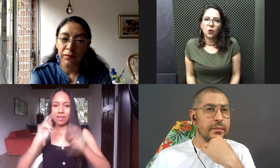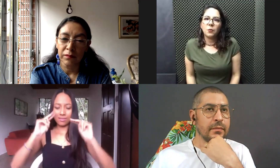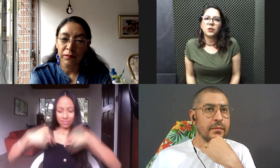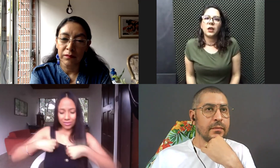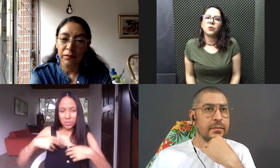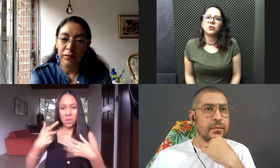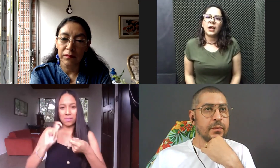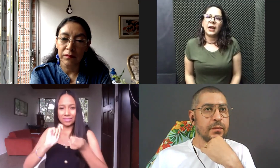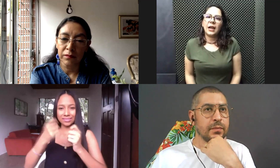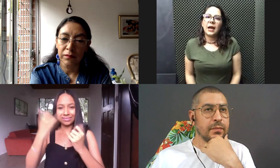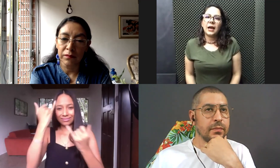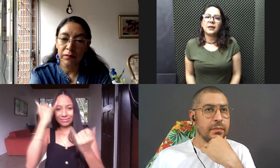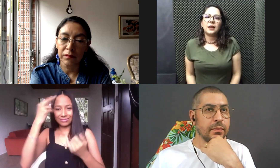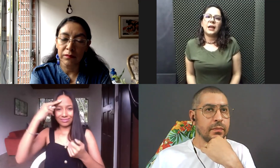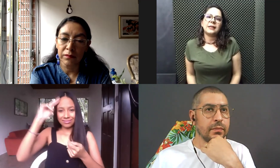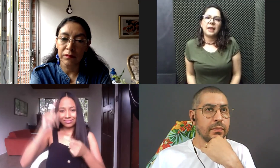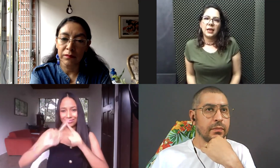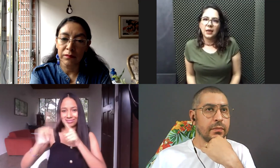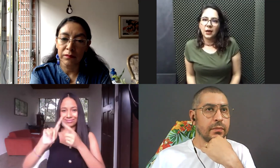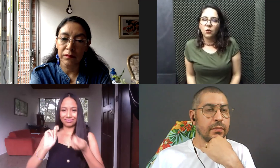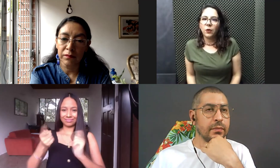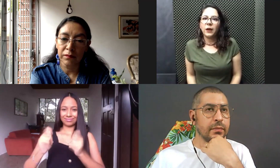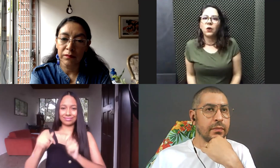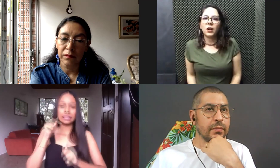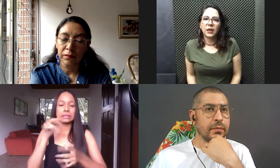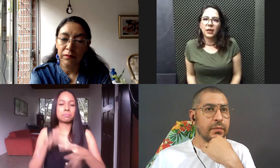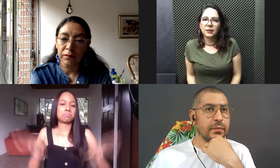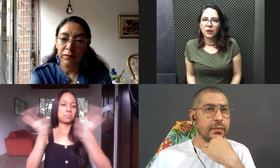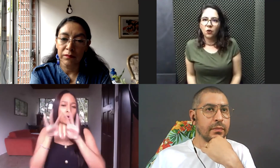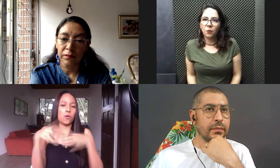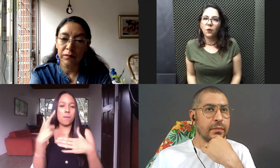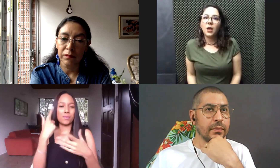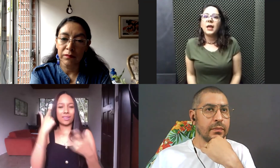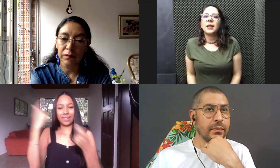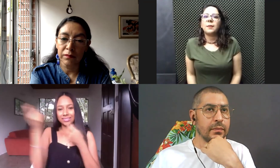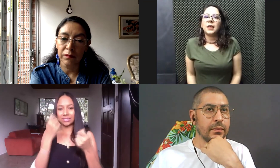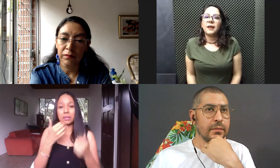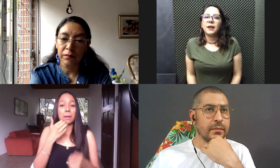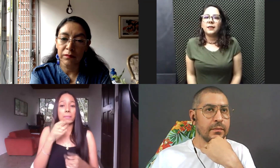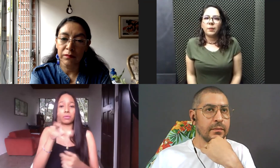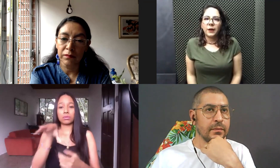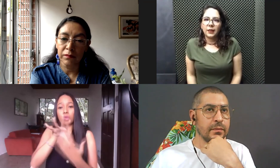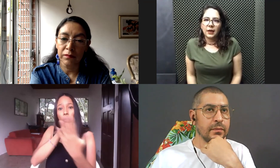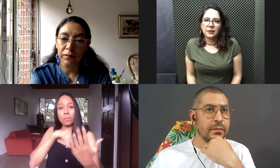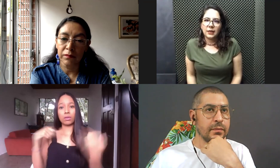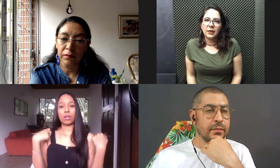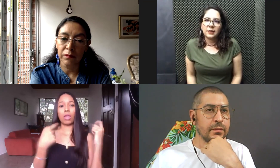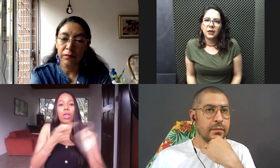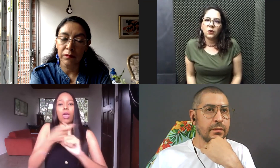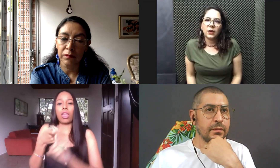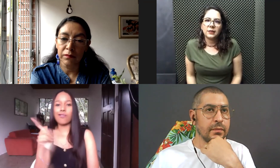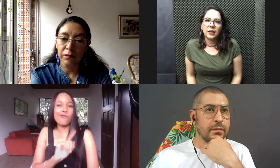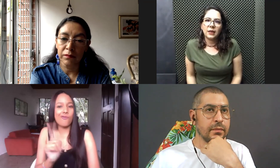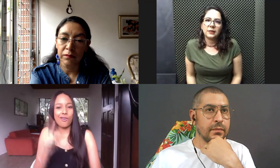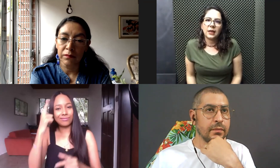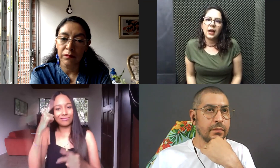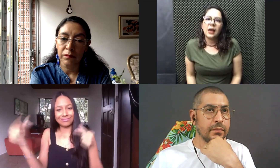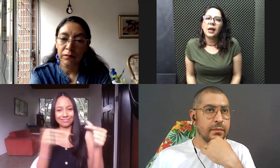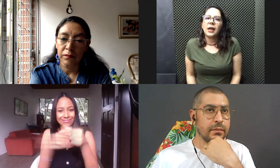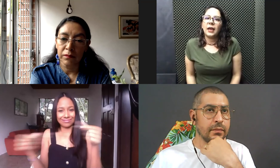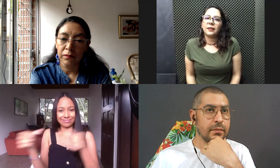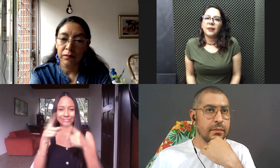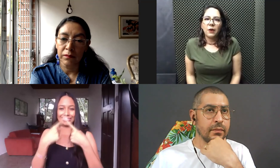mostrarnos, cómo se debe mostrar la seña, cómo debe corregirse, cómo también debe interpretarse ese guión que se